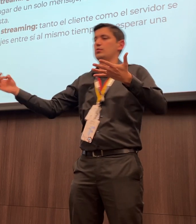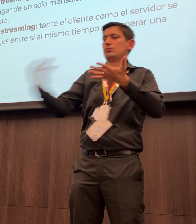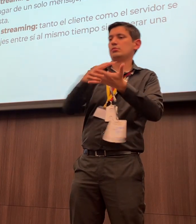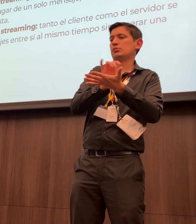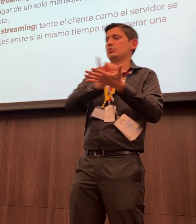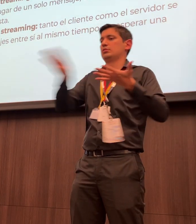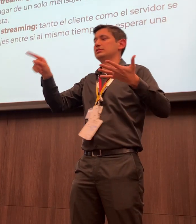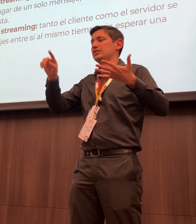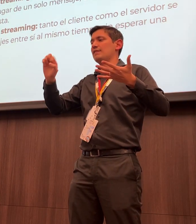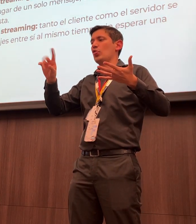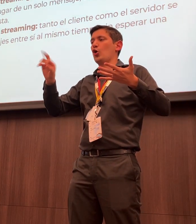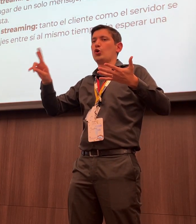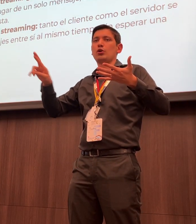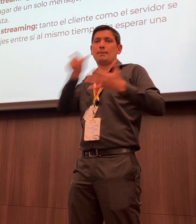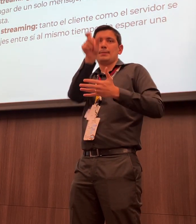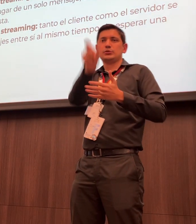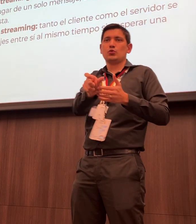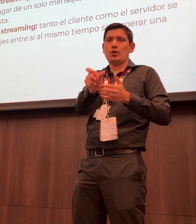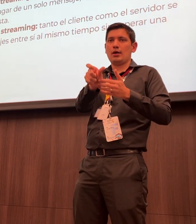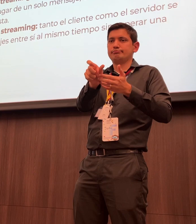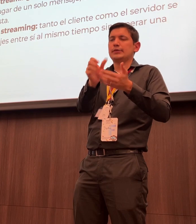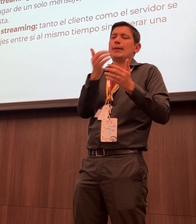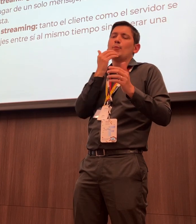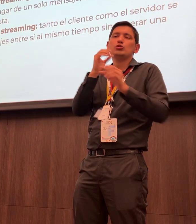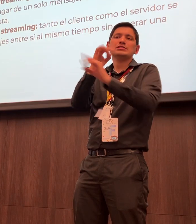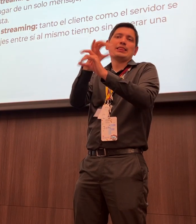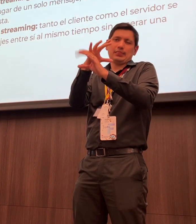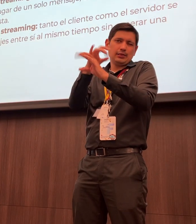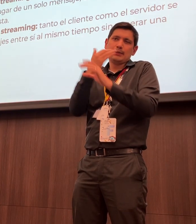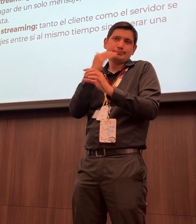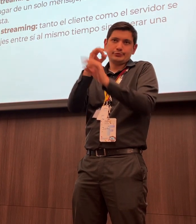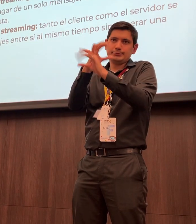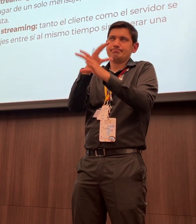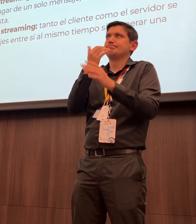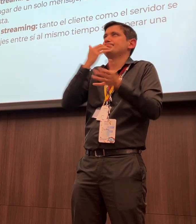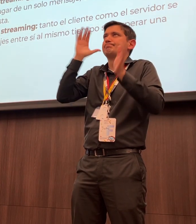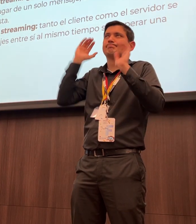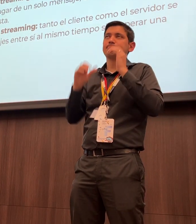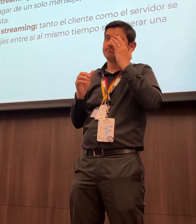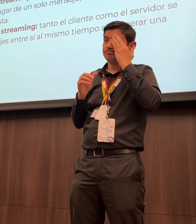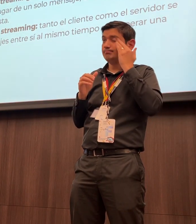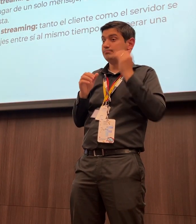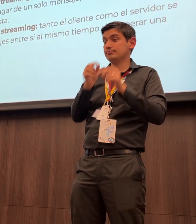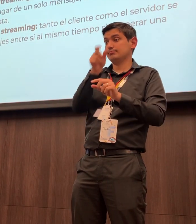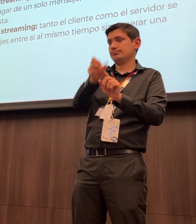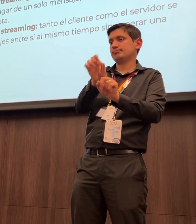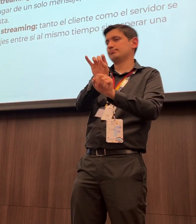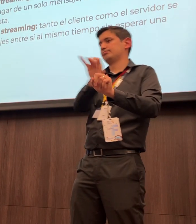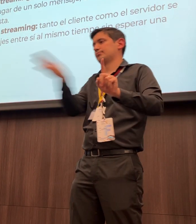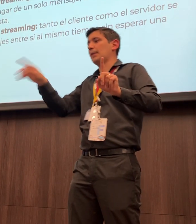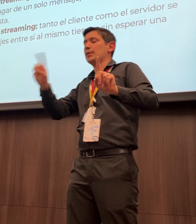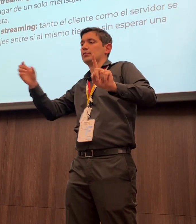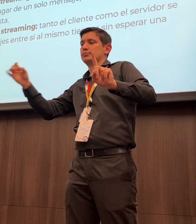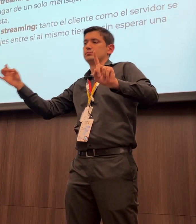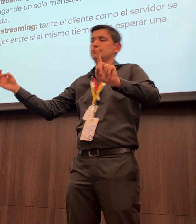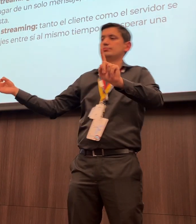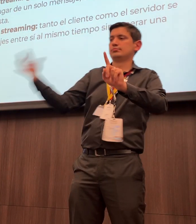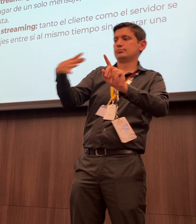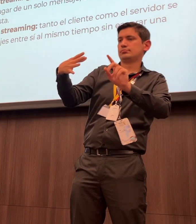manera. Esto podría ser, por ejemplo, un chat que yo estoy mandando, no sé, los mensajes desde el cliente, pero también me están viniendo los